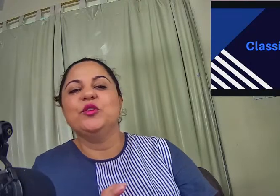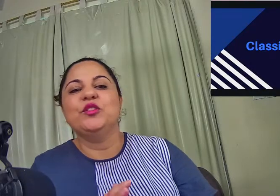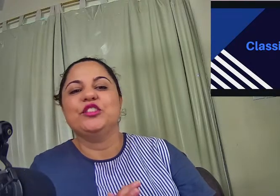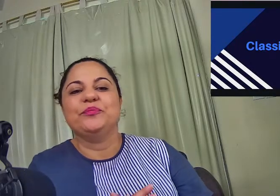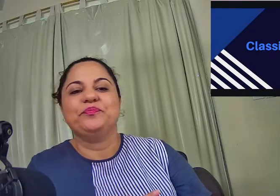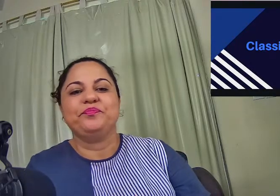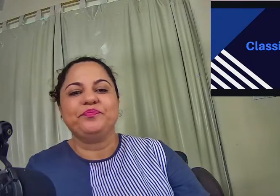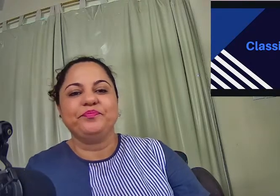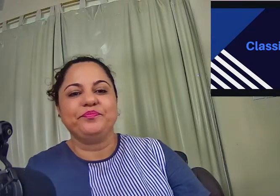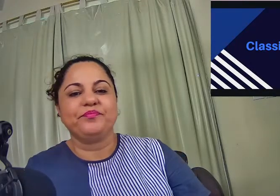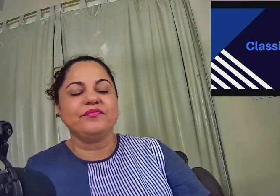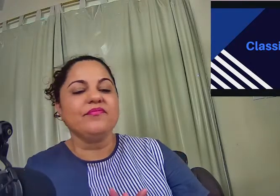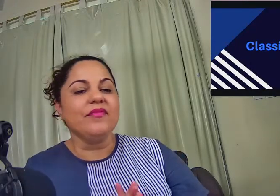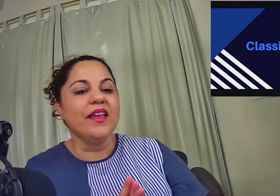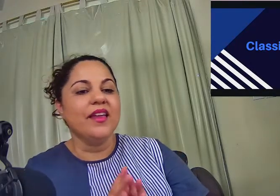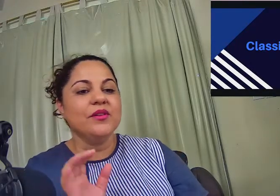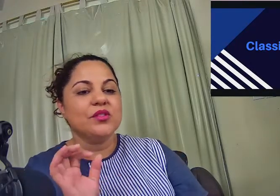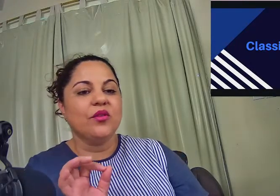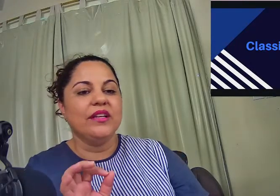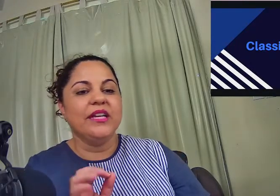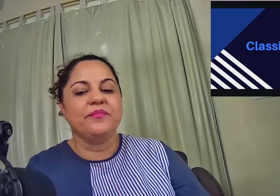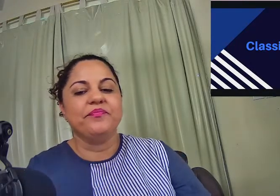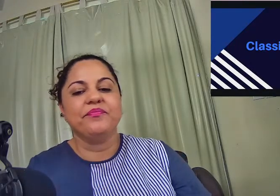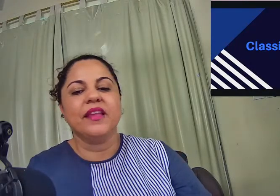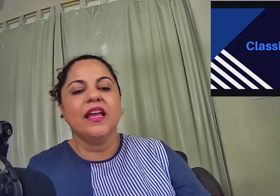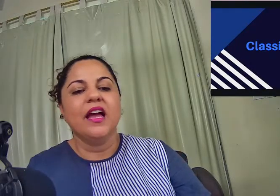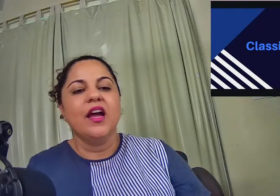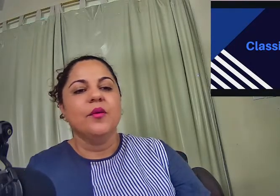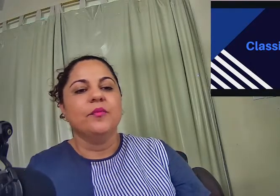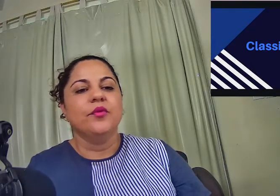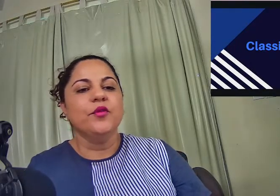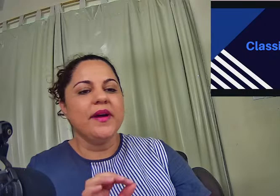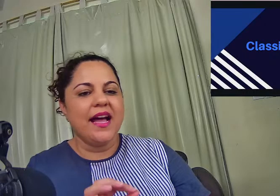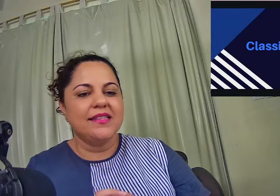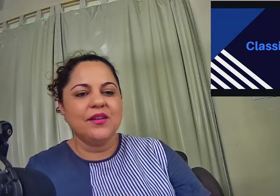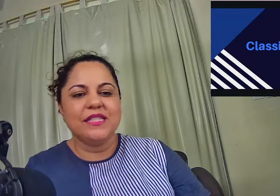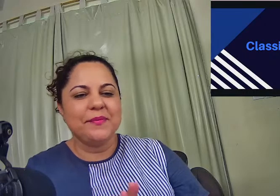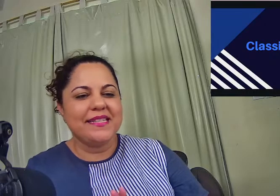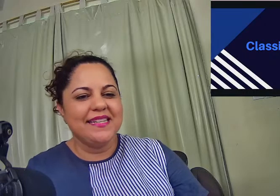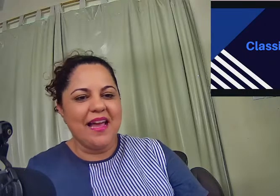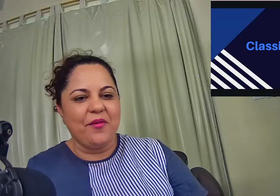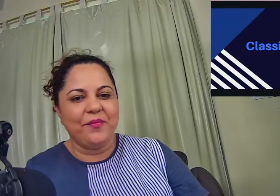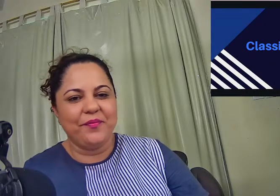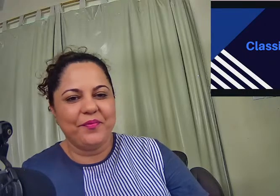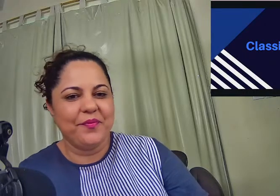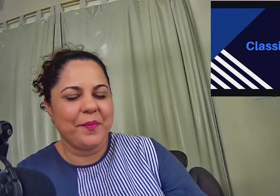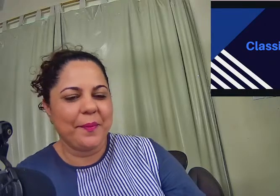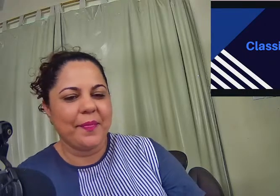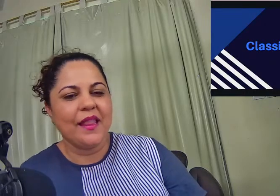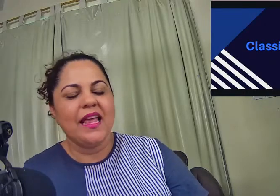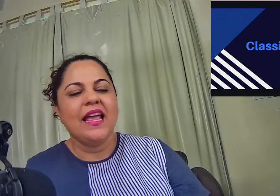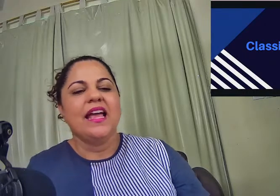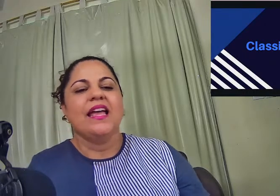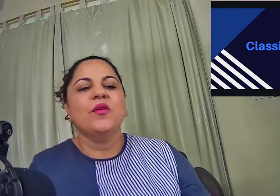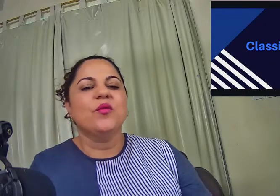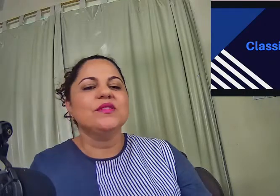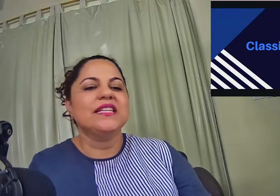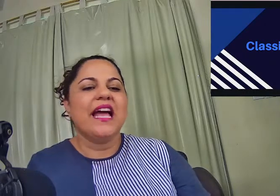hoje eu escolhi por uma razão especial. Eu considero que